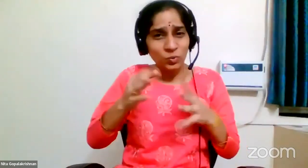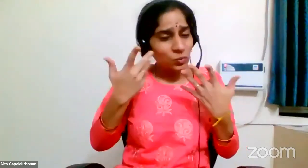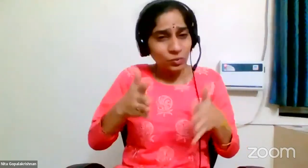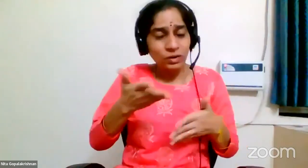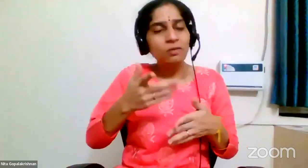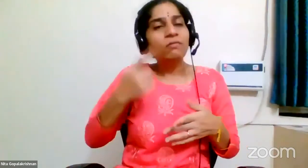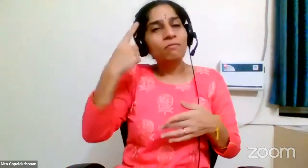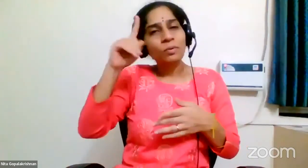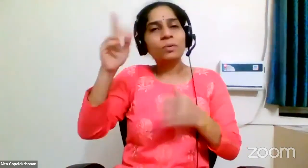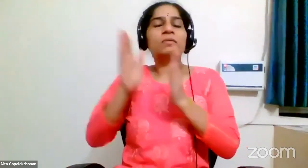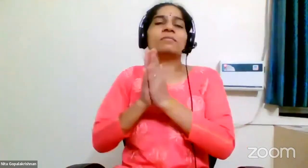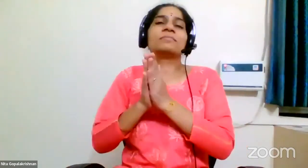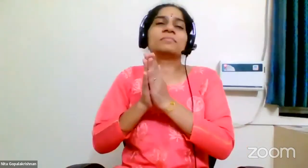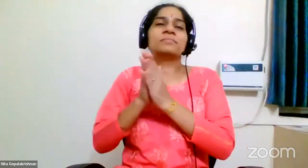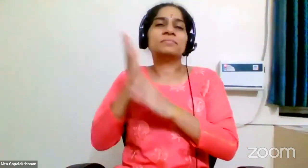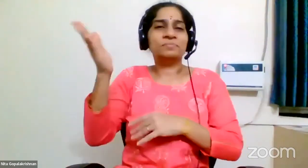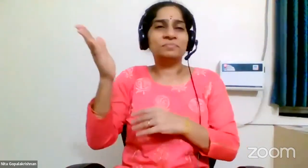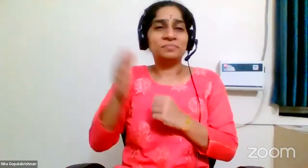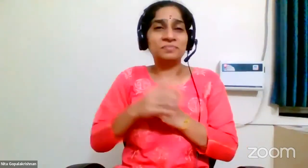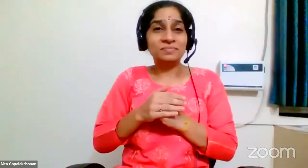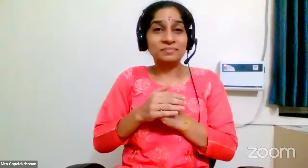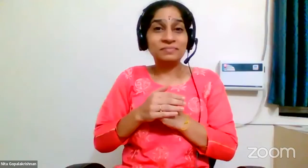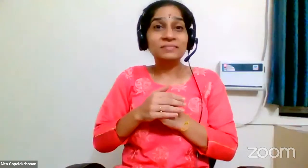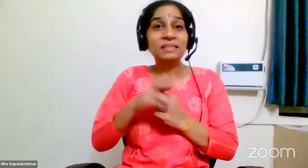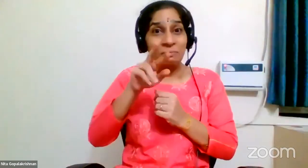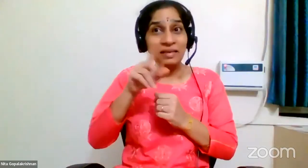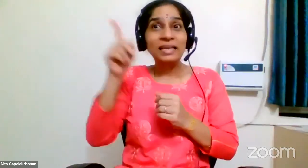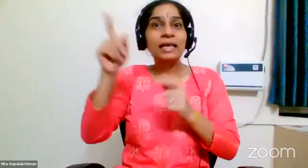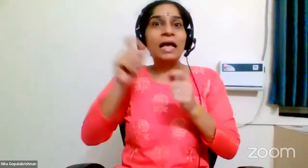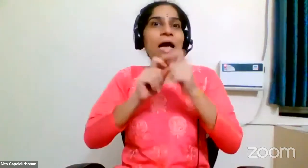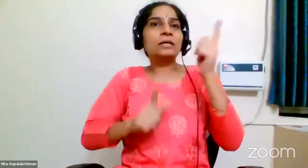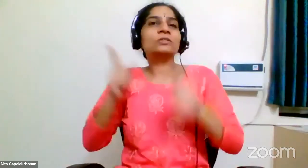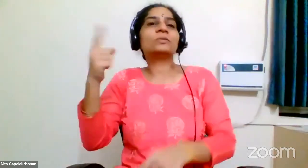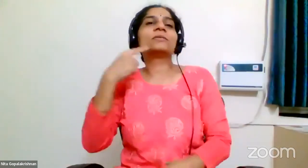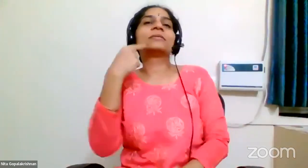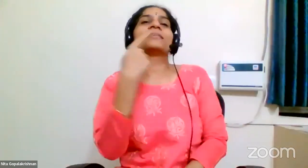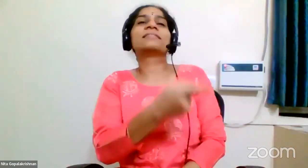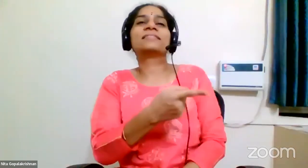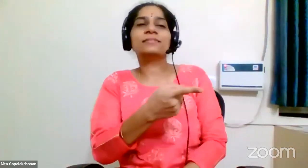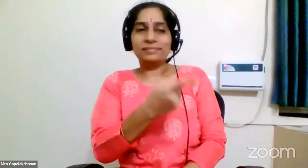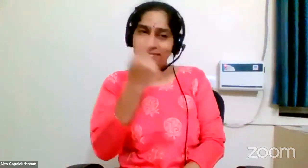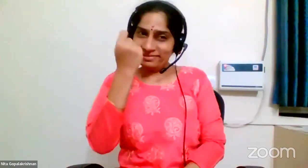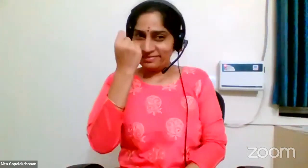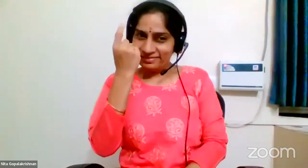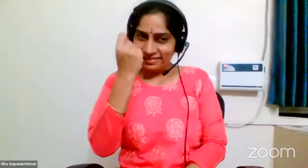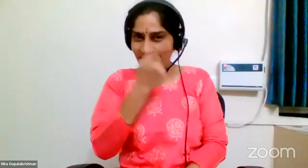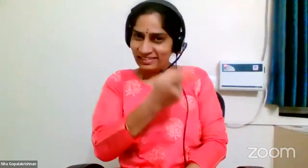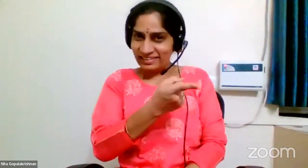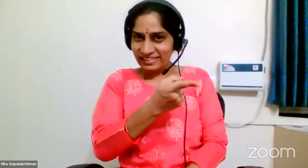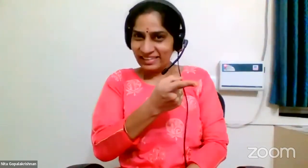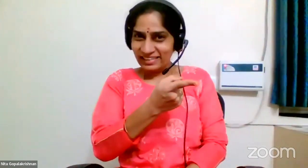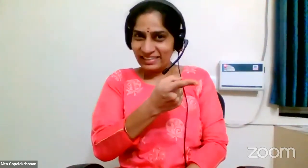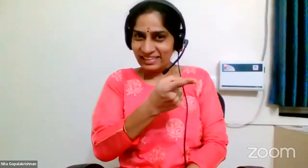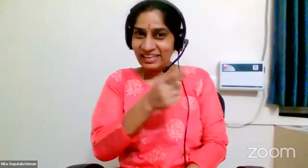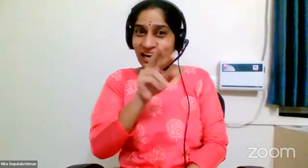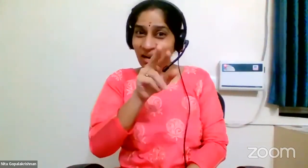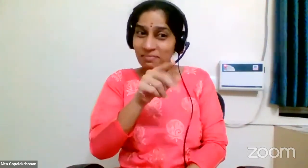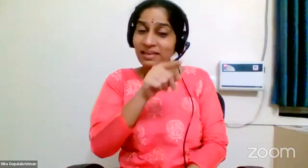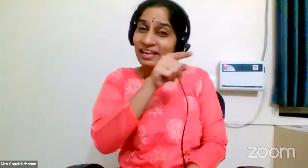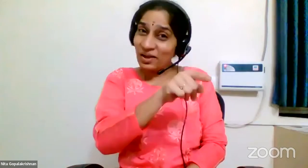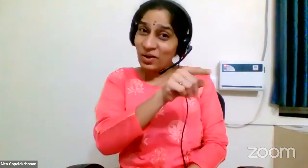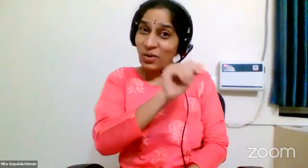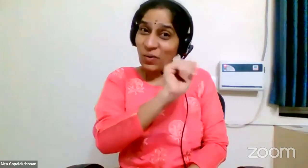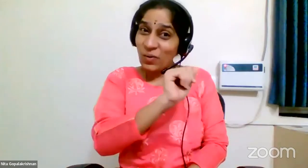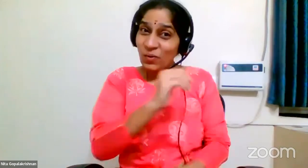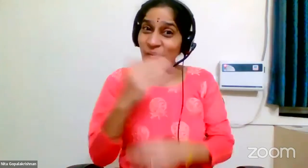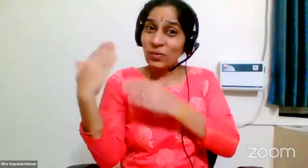इसलिए भगवान अर्जुन को कहते हैं तुम्हें भी क्या करना चाहिए, उनके पद चिन्हों का अनुसरण करते हुए, उनके फुट